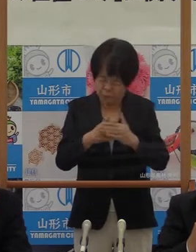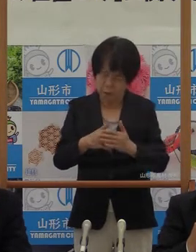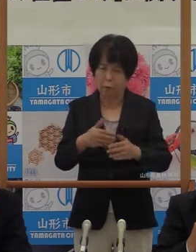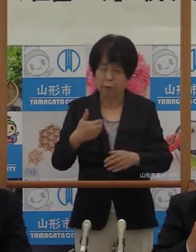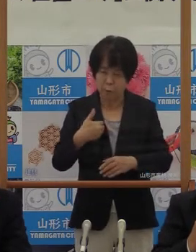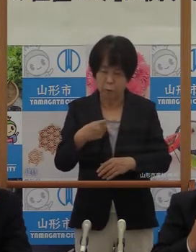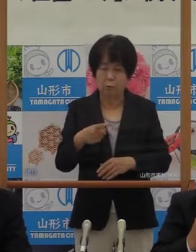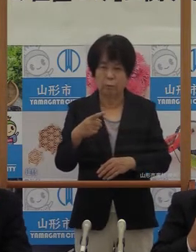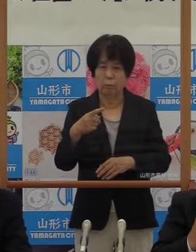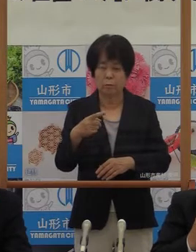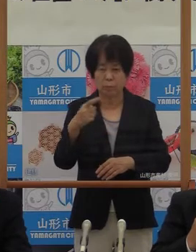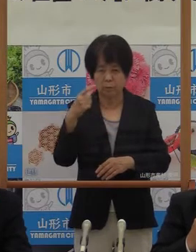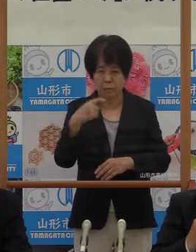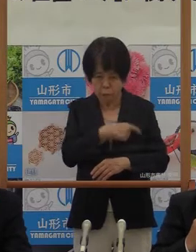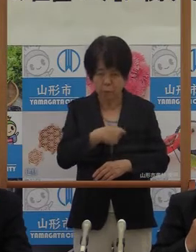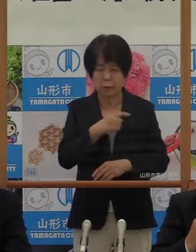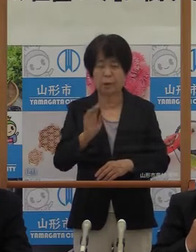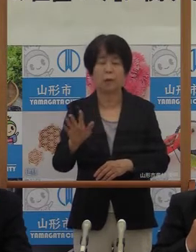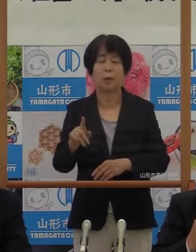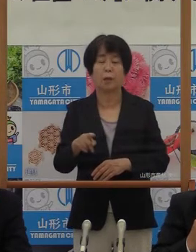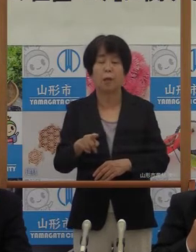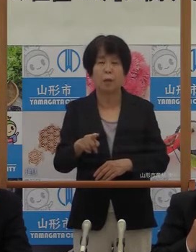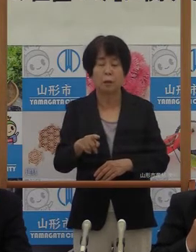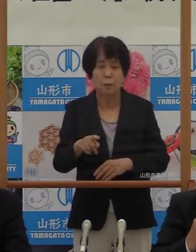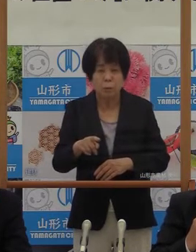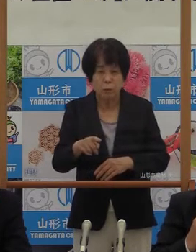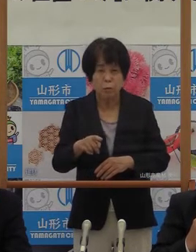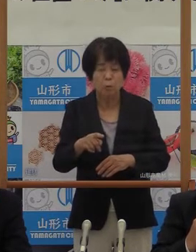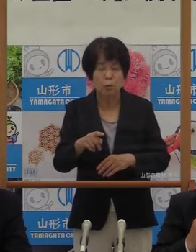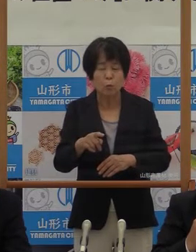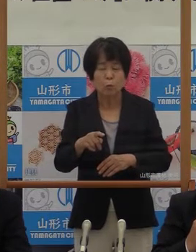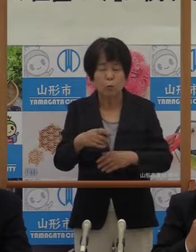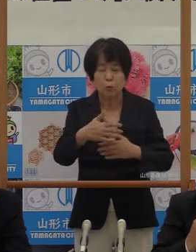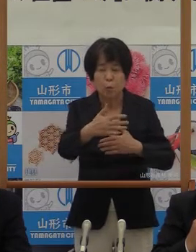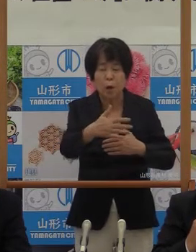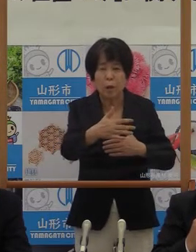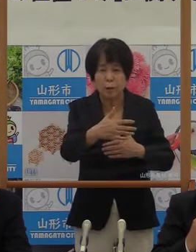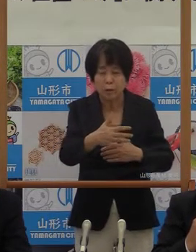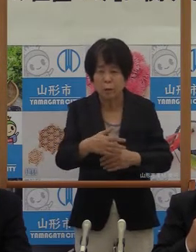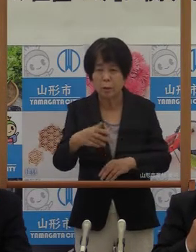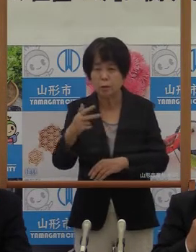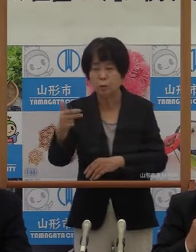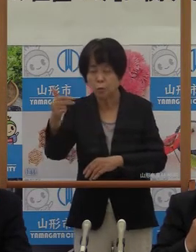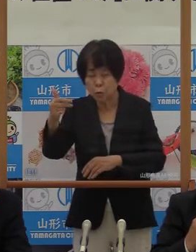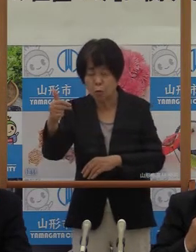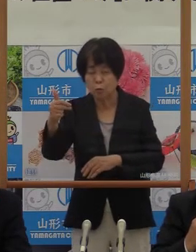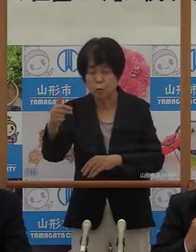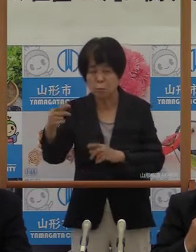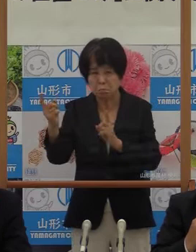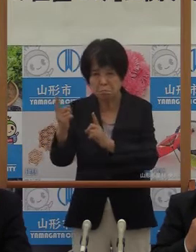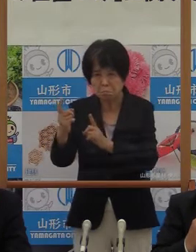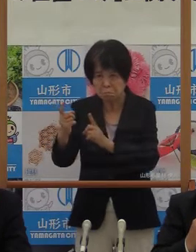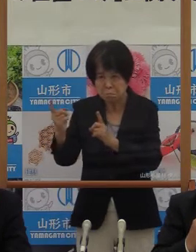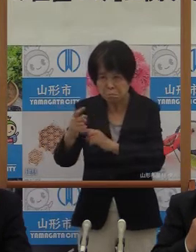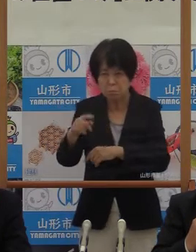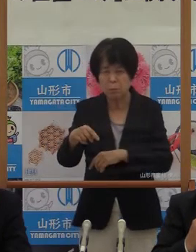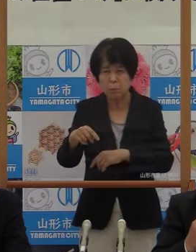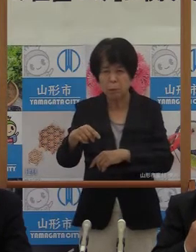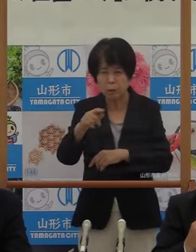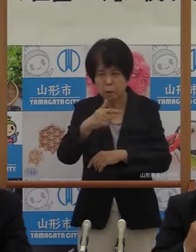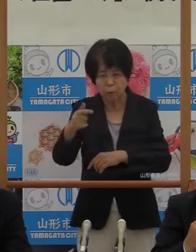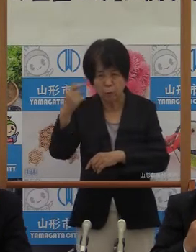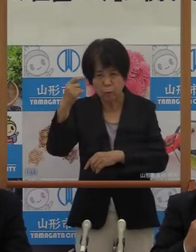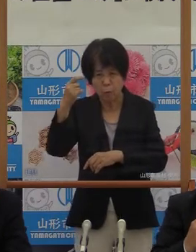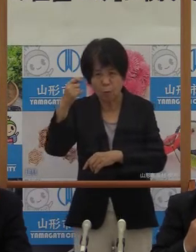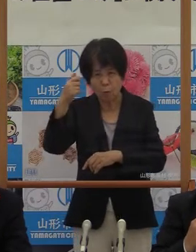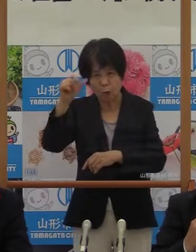ました。で そういう間に、市長さんと何度かお会いして、そしていろんなご提案をいただい